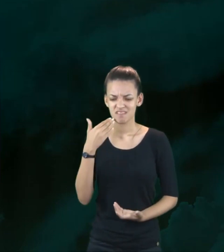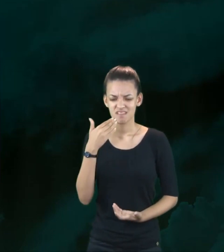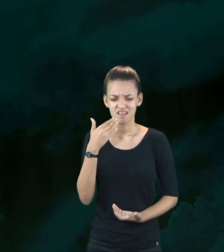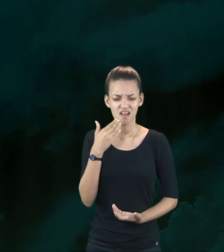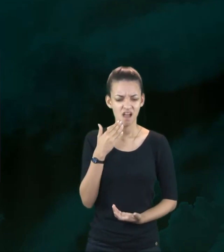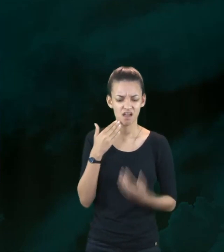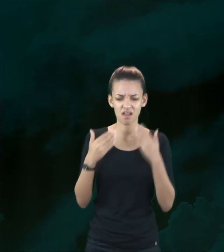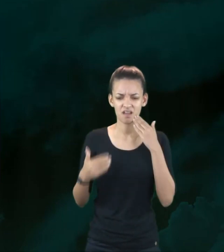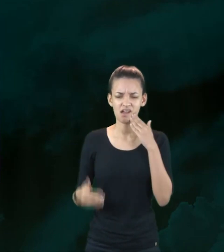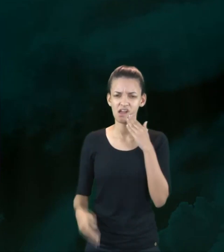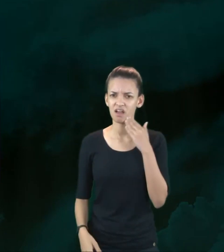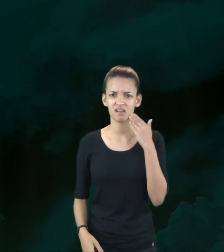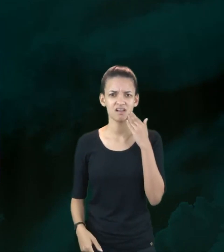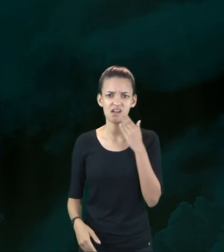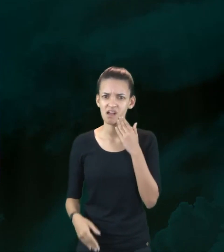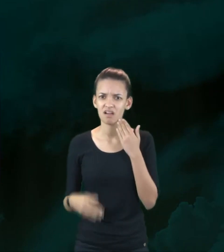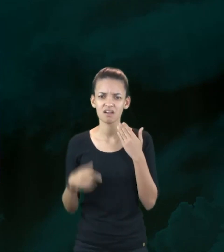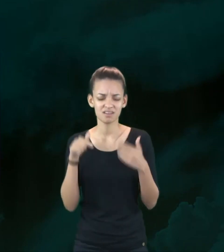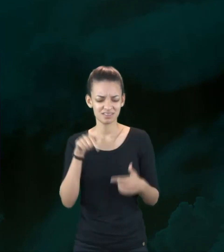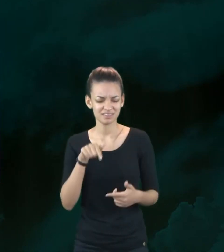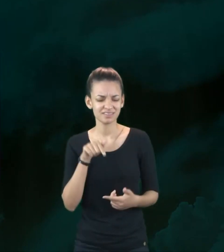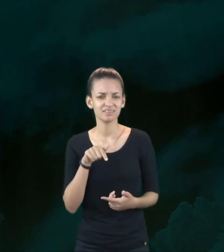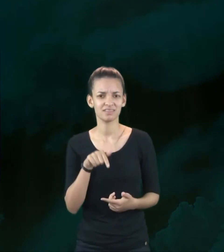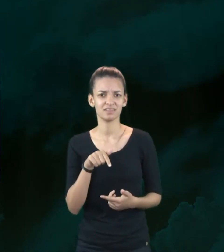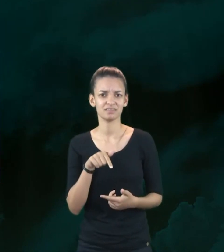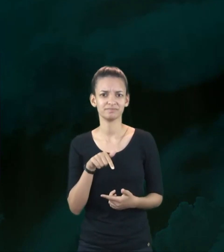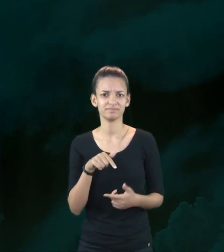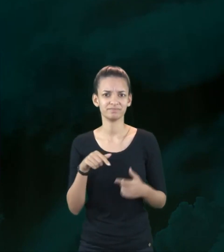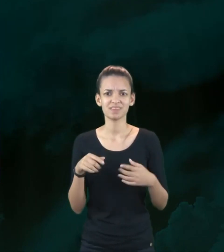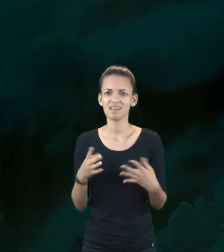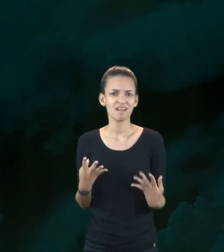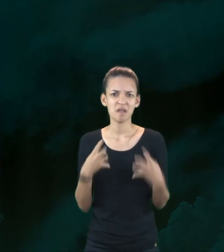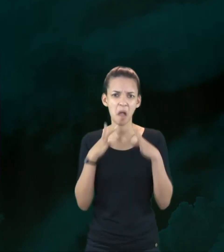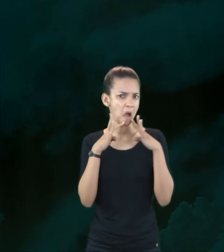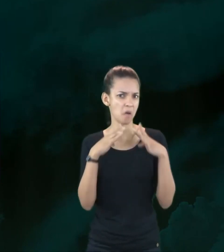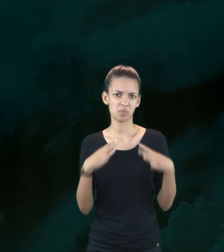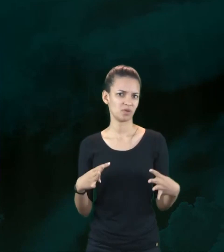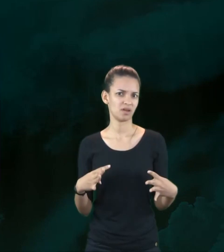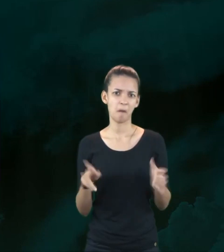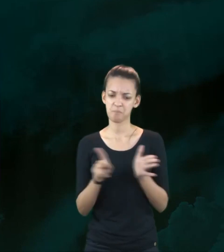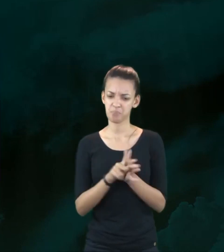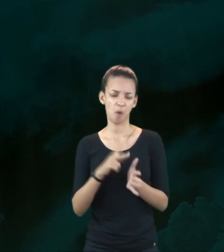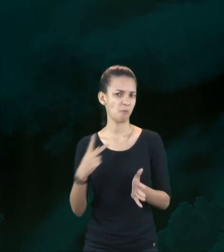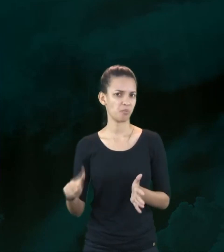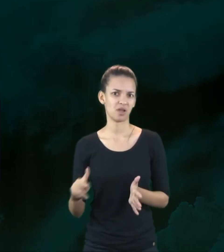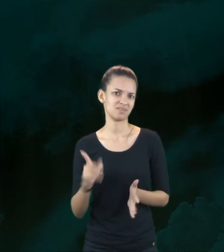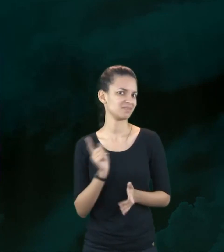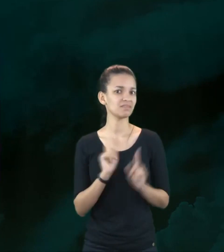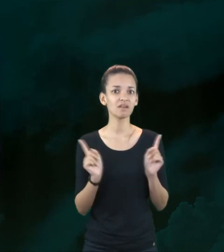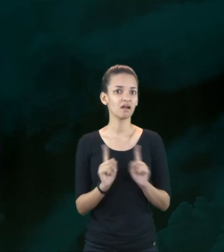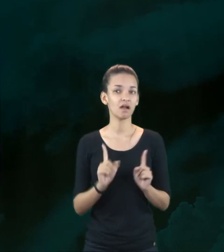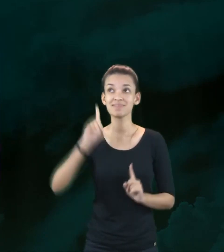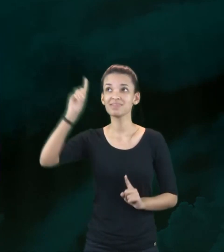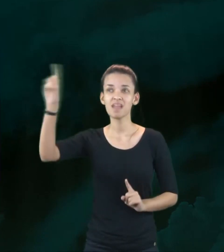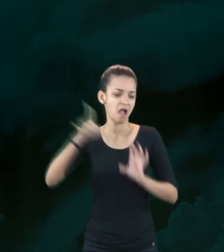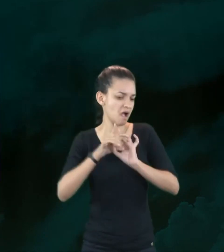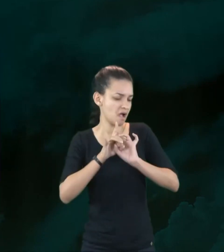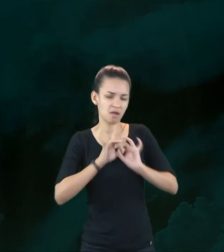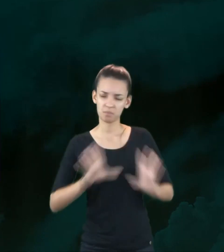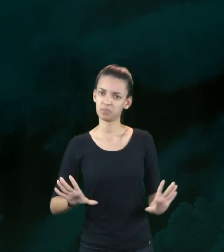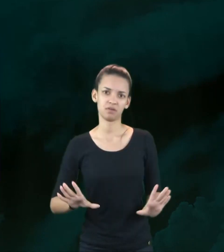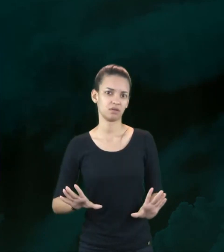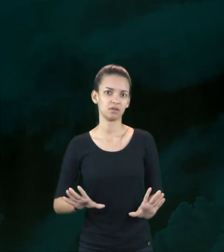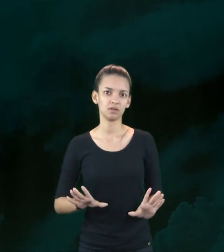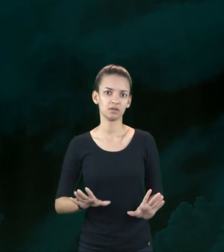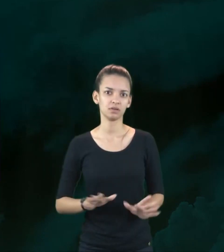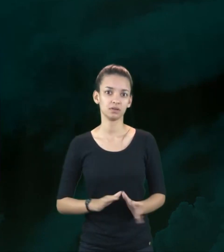né, uma deformidade na natureza. Deus não fez isso, não permitiu que isso acontecesse. Então eles tinham